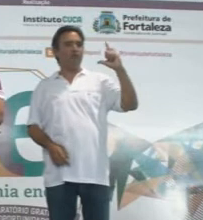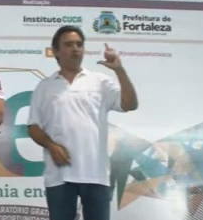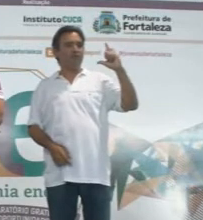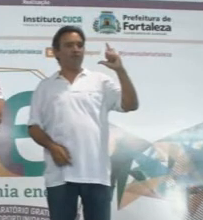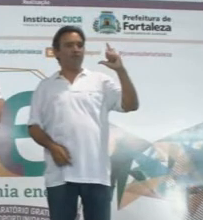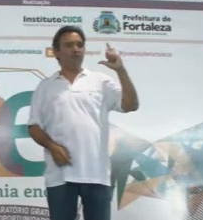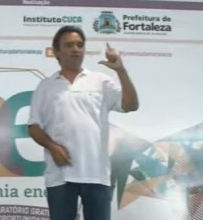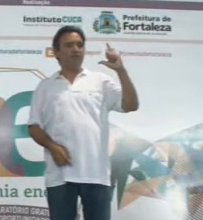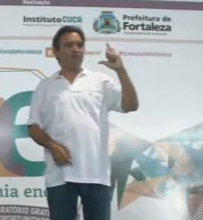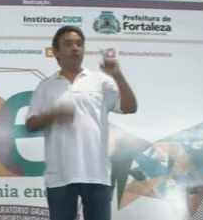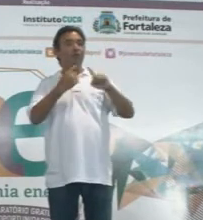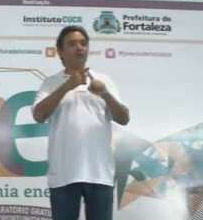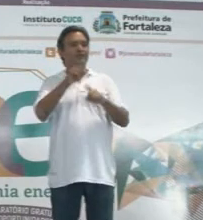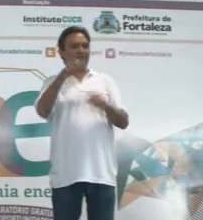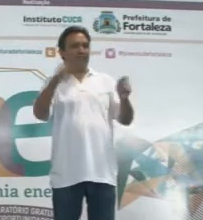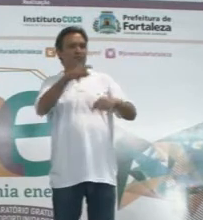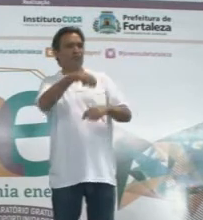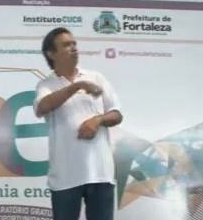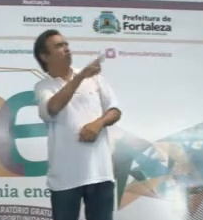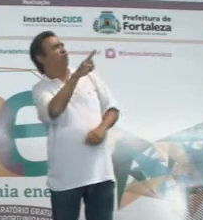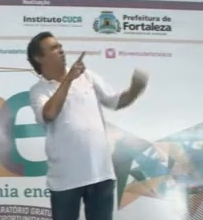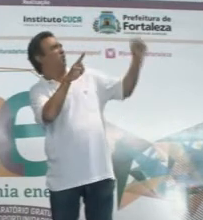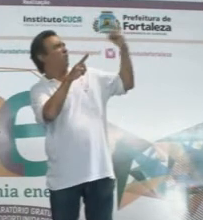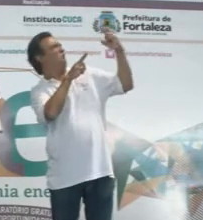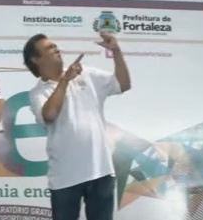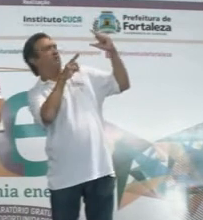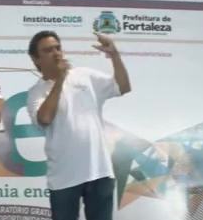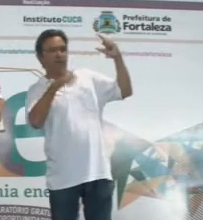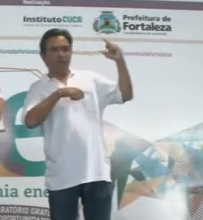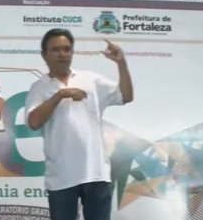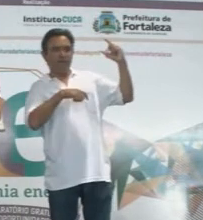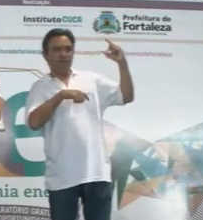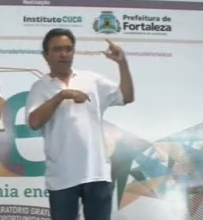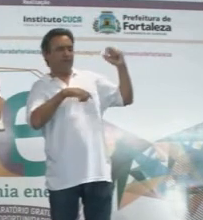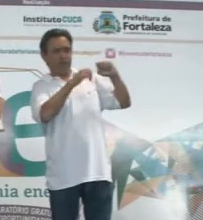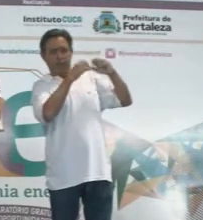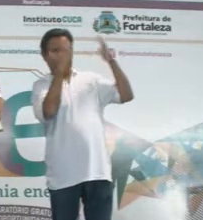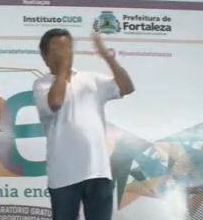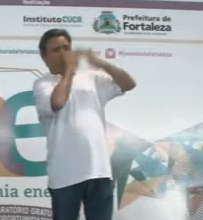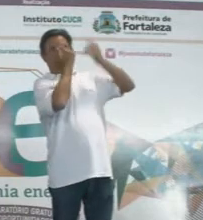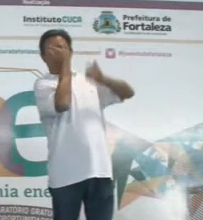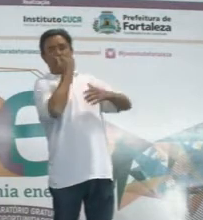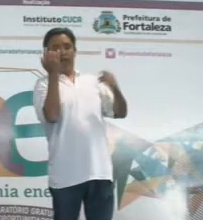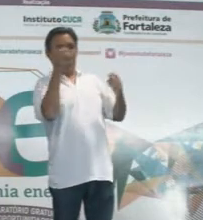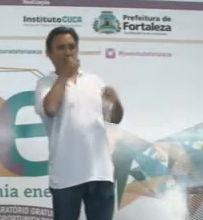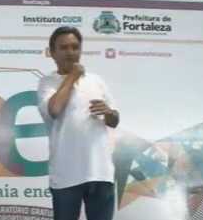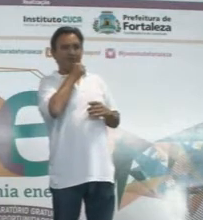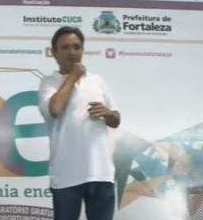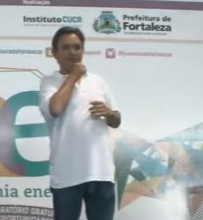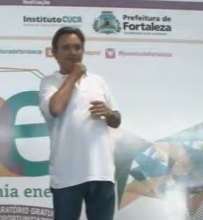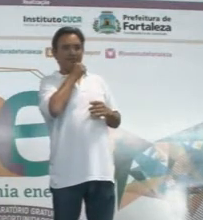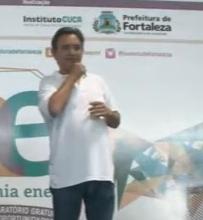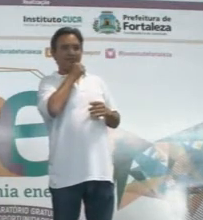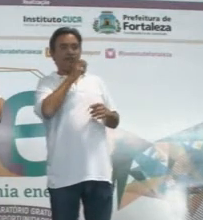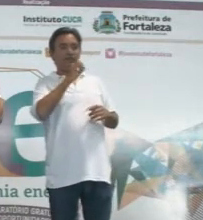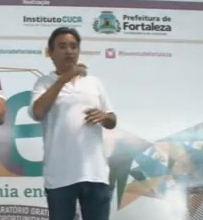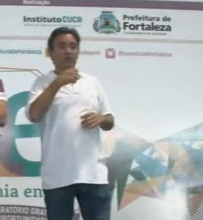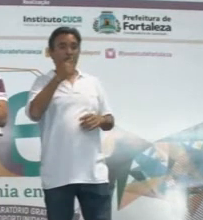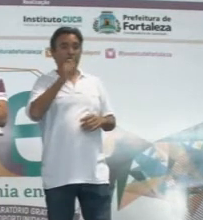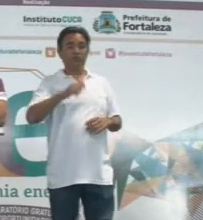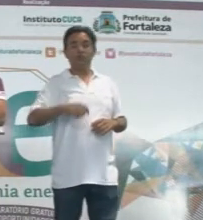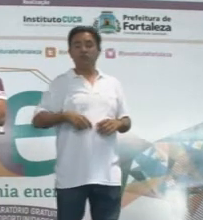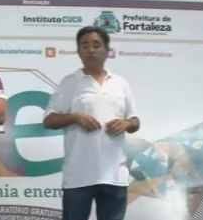Porque o sol, você não pode nem olhar para ele. Se você quiser encarar o sol, você se lasca. Tá? Ele não precisa nem levantar a voz. Ele diz, se quer